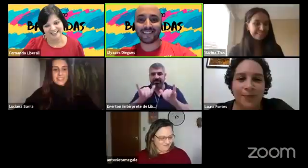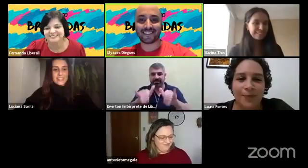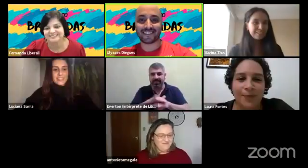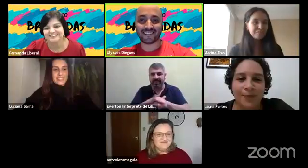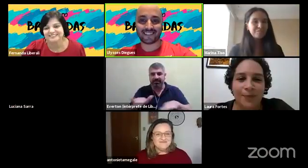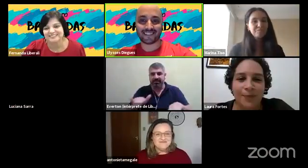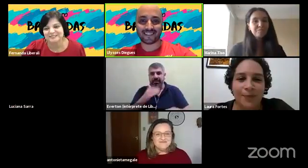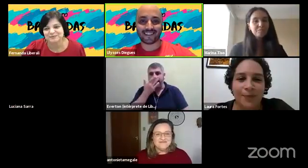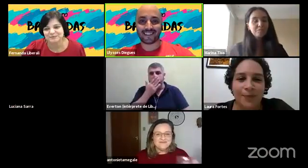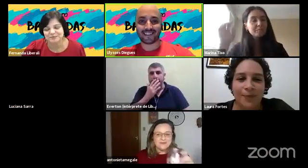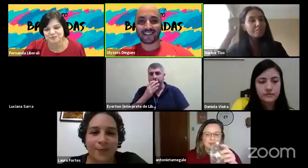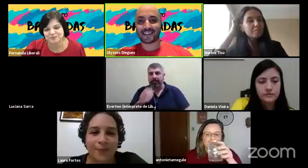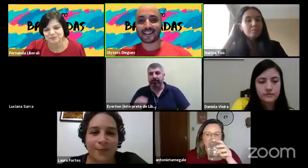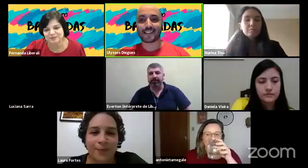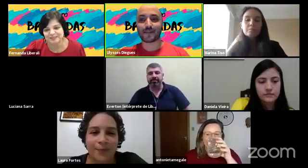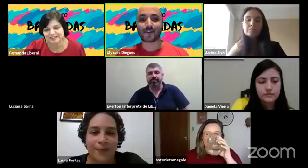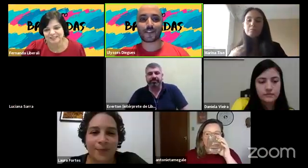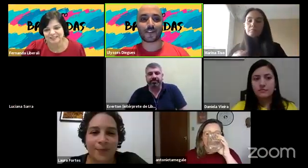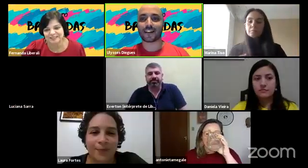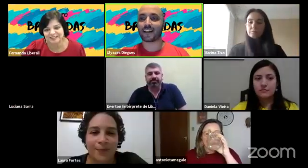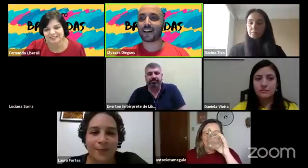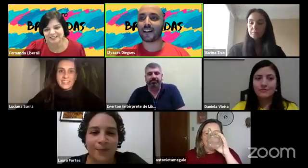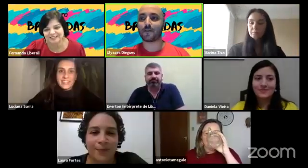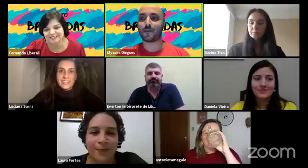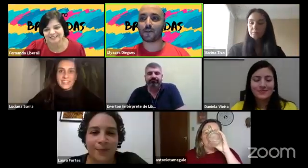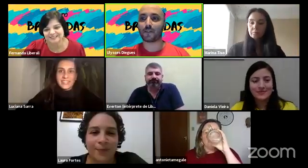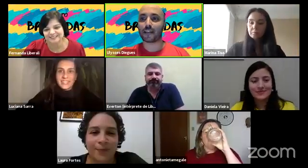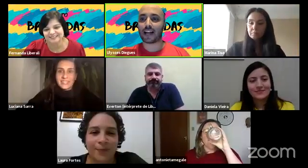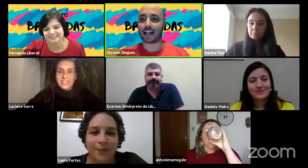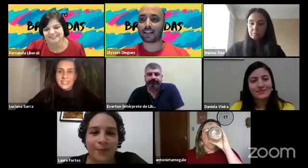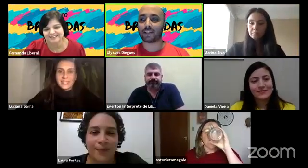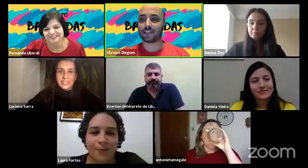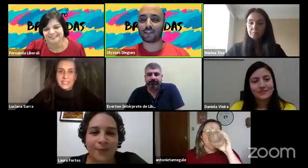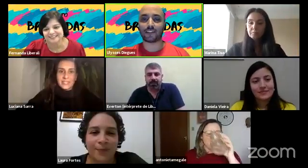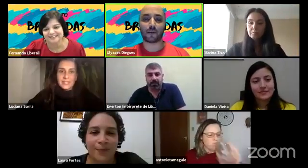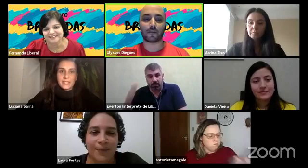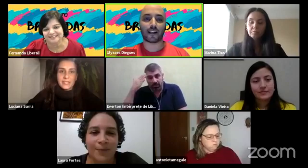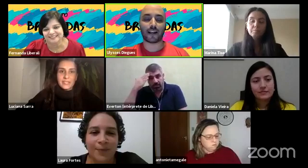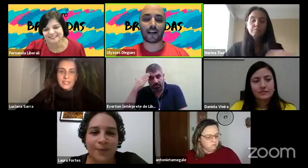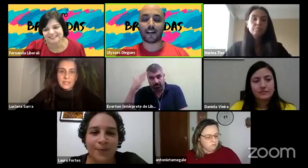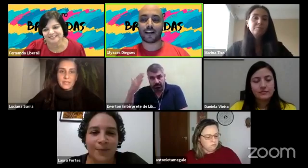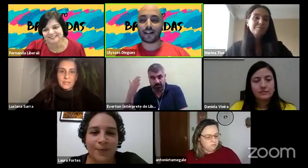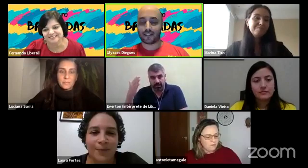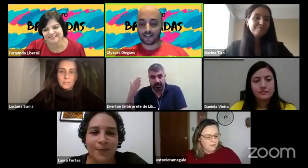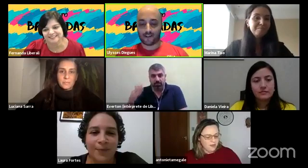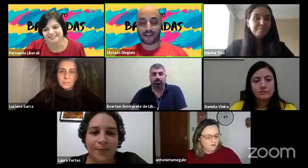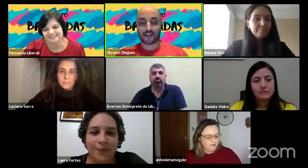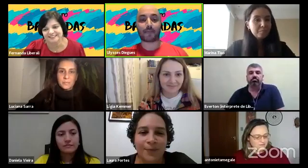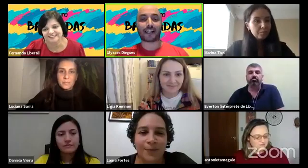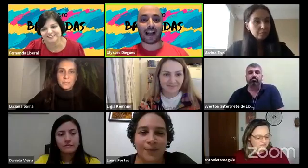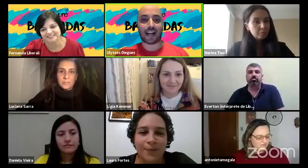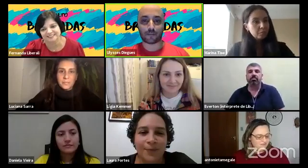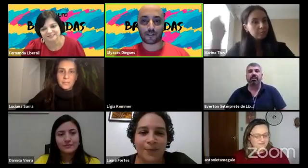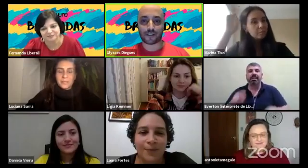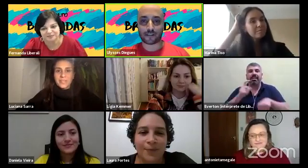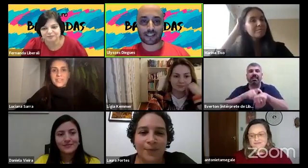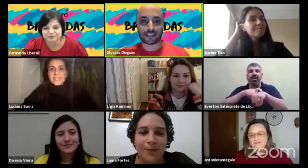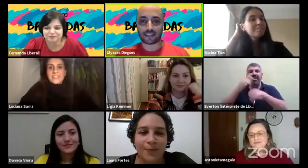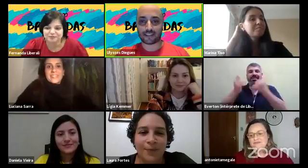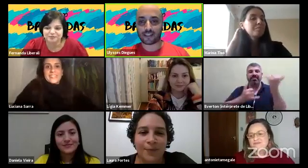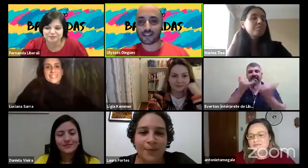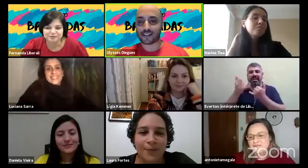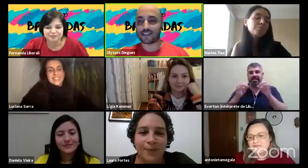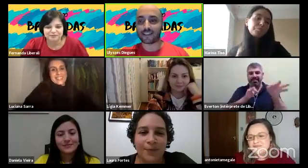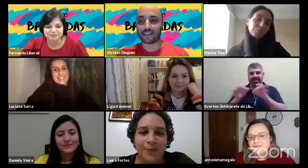encerramento. Estamos todos aqui. Muito obrigado em nome da Hora da Brincada, do projeto